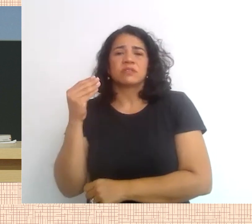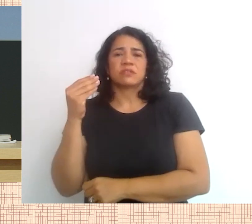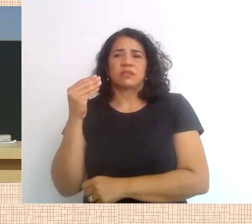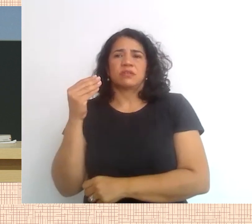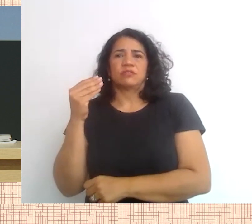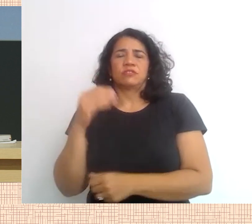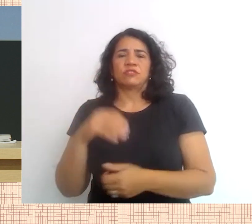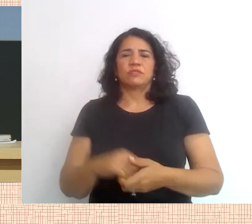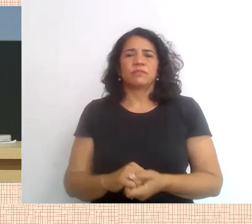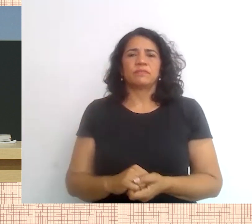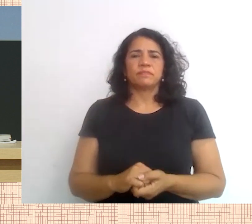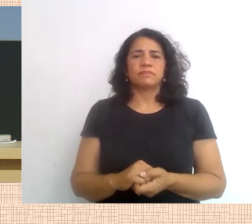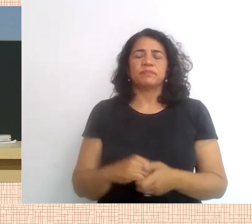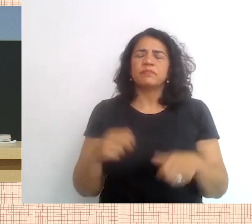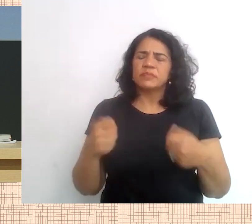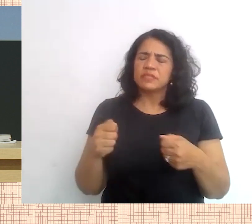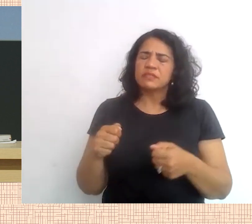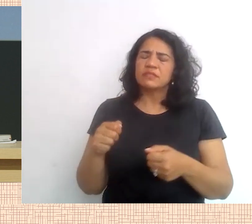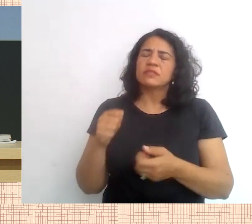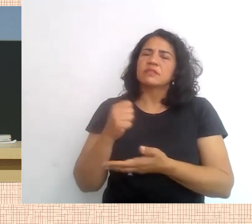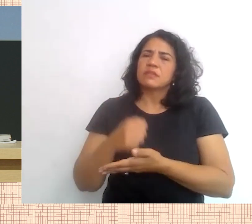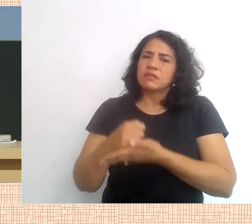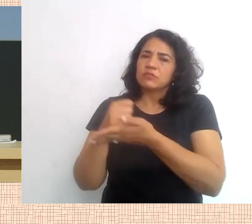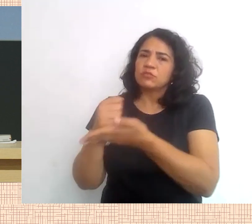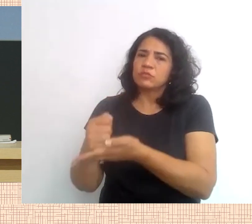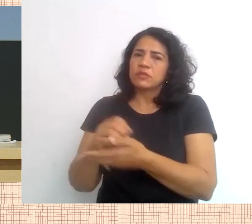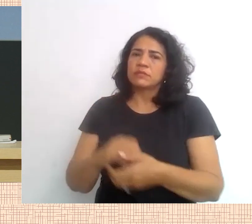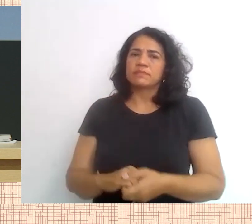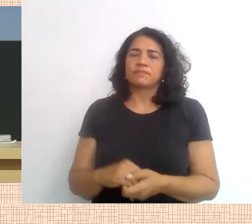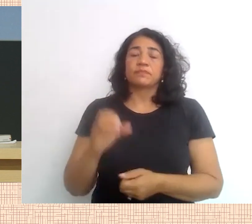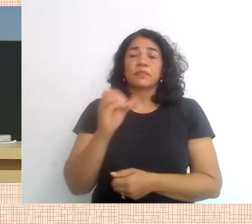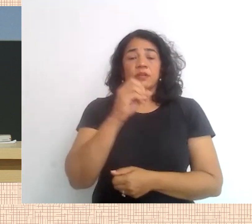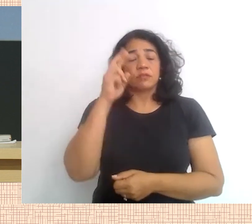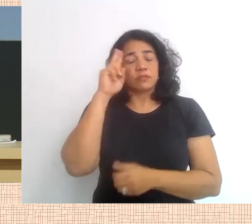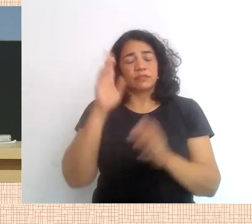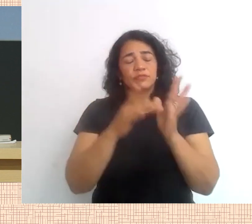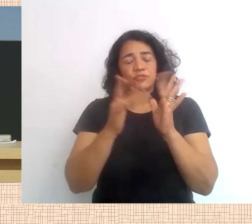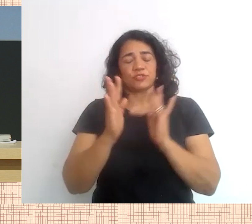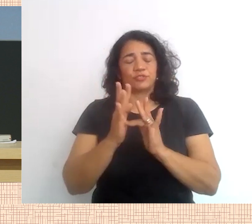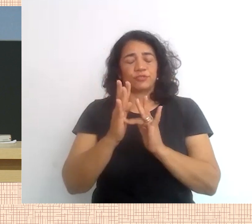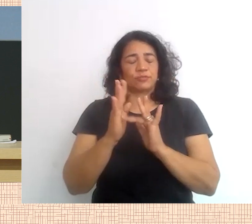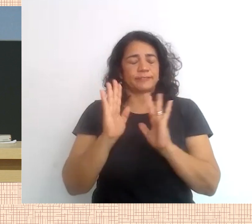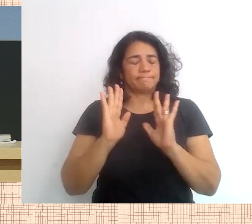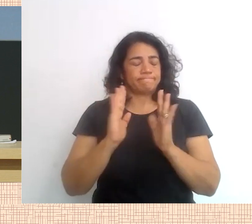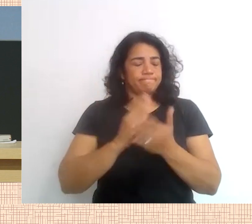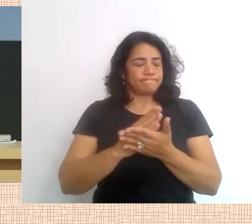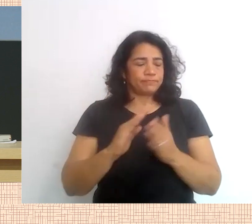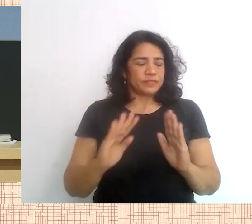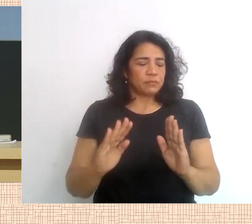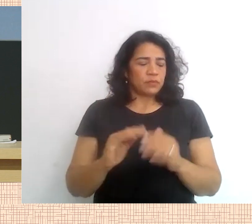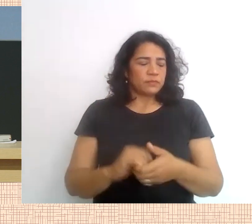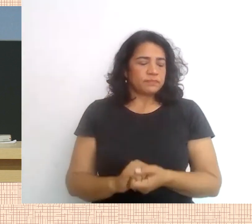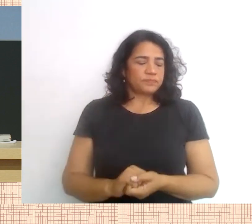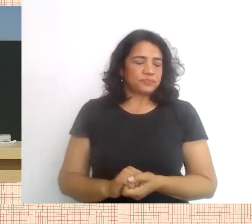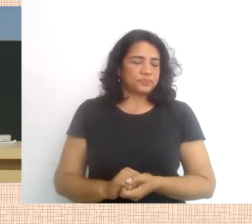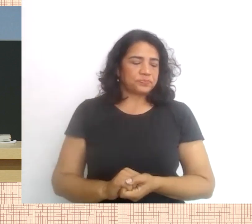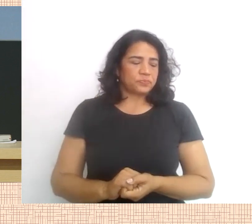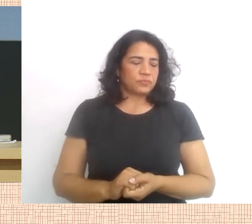ajudá-los. Ó Senhor Jesus, chega, vou falar só isso. Para um bom entendedor, meia palavra basta,